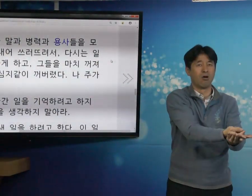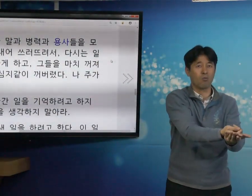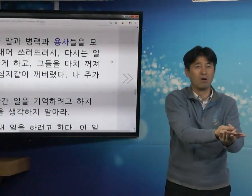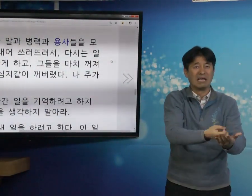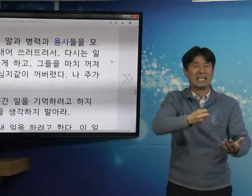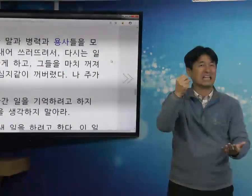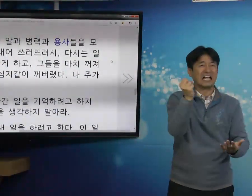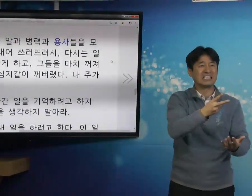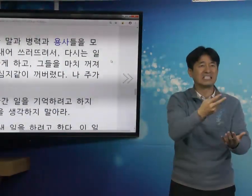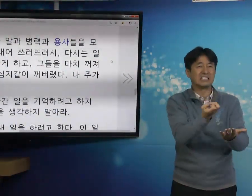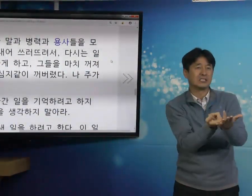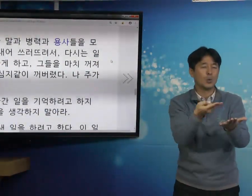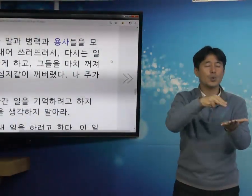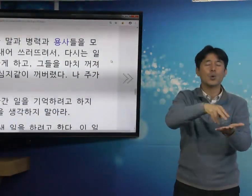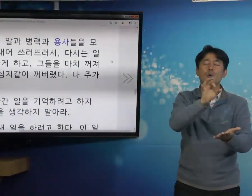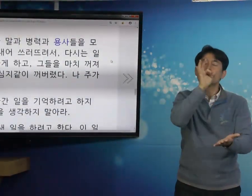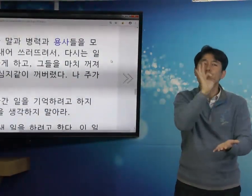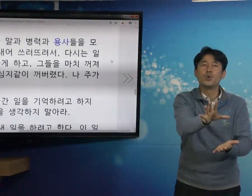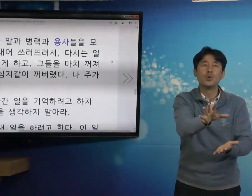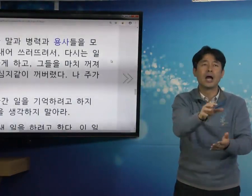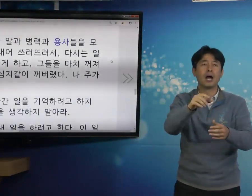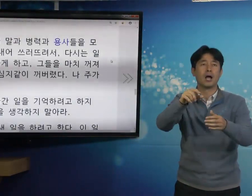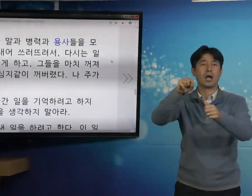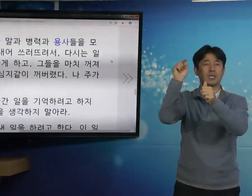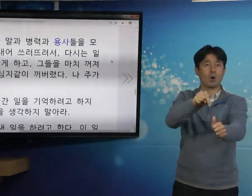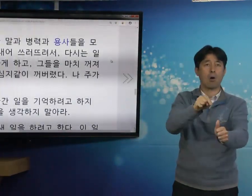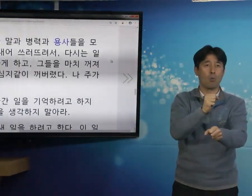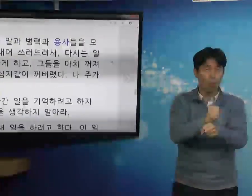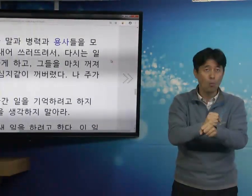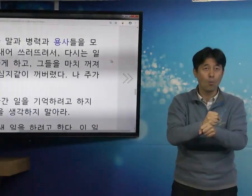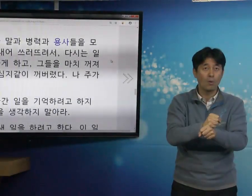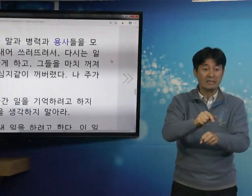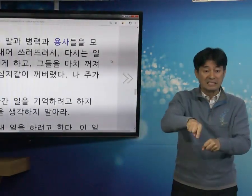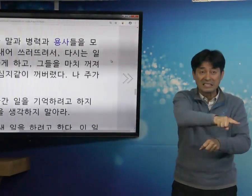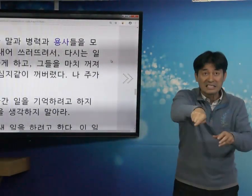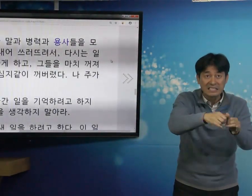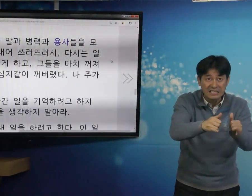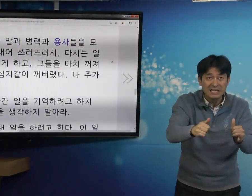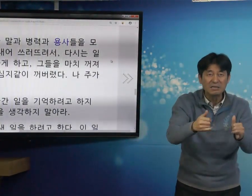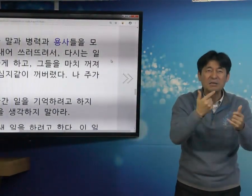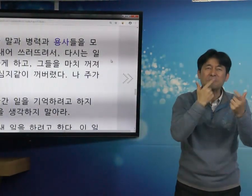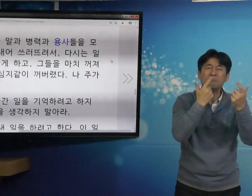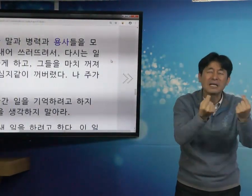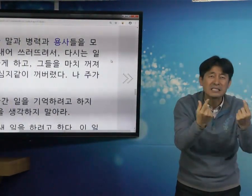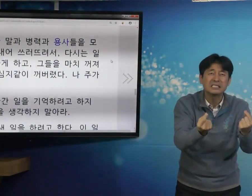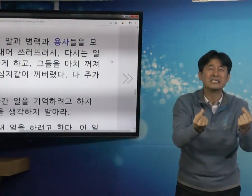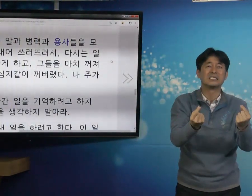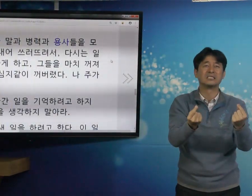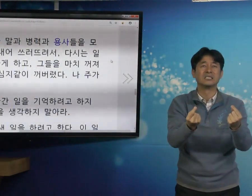쓰러뜨려서 다시는 일어나지 못하게 하고 그들을